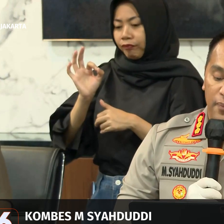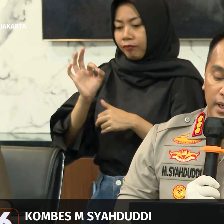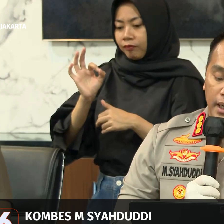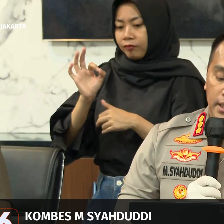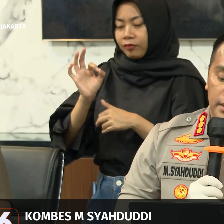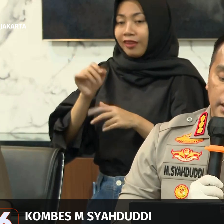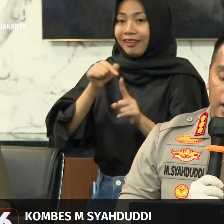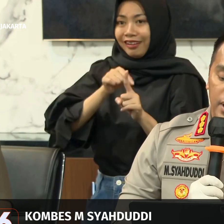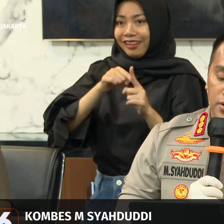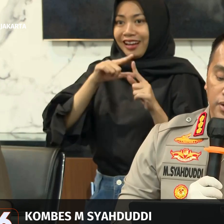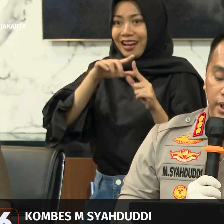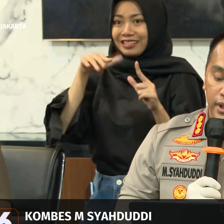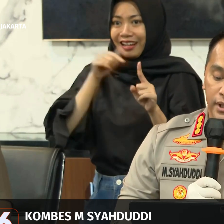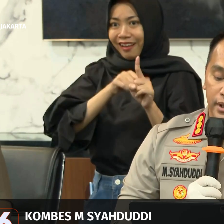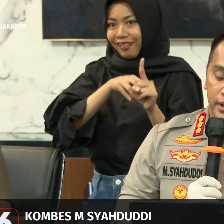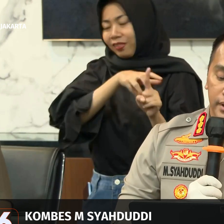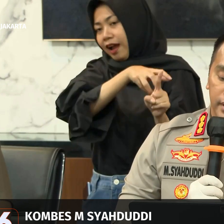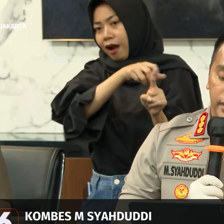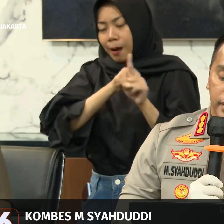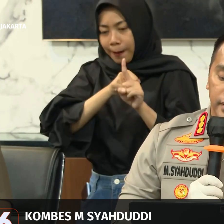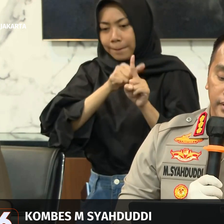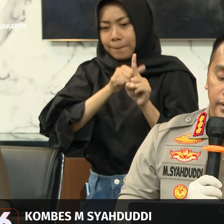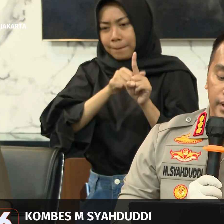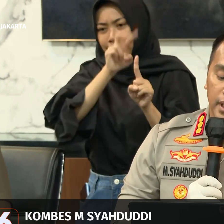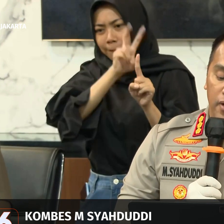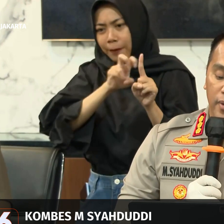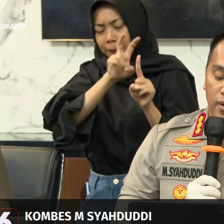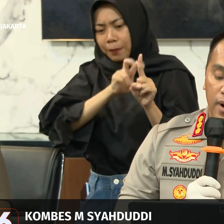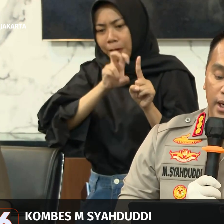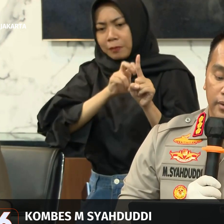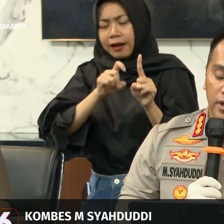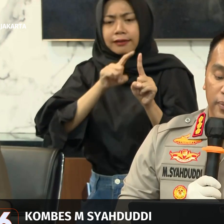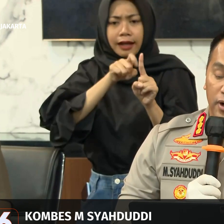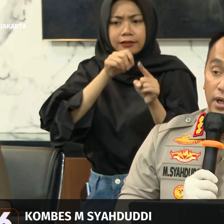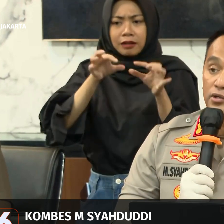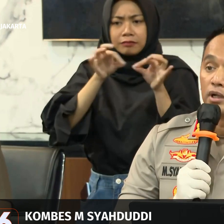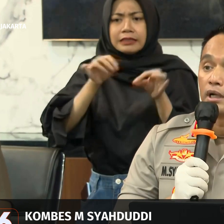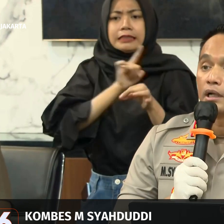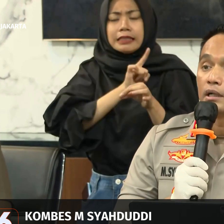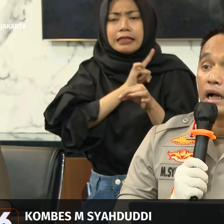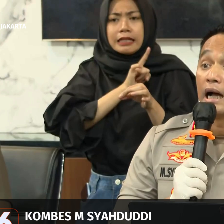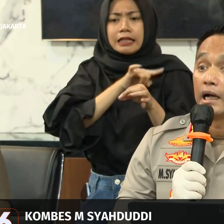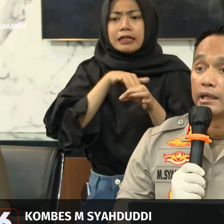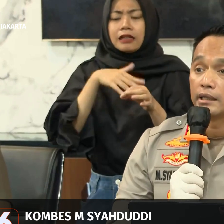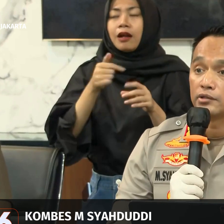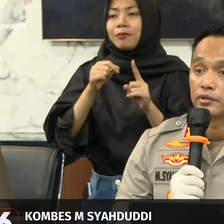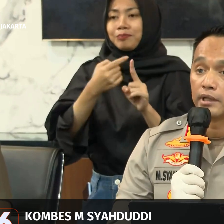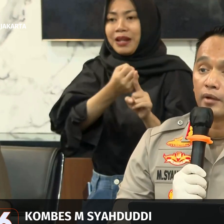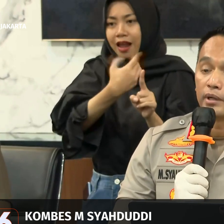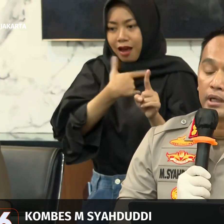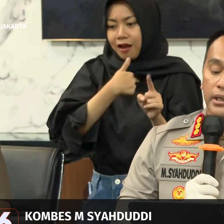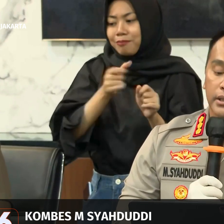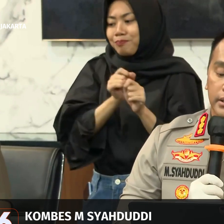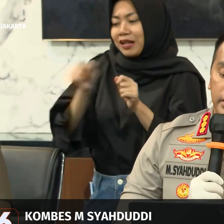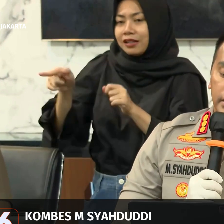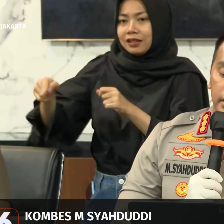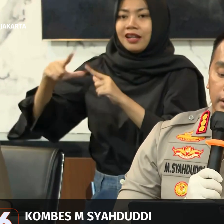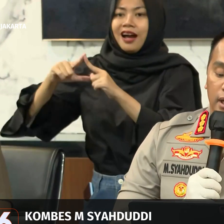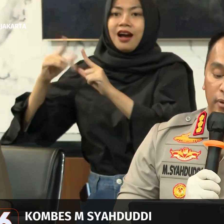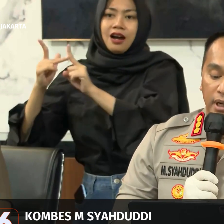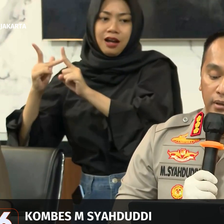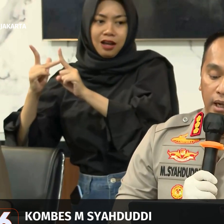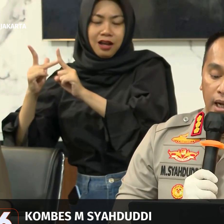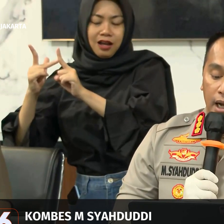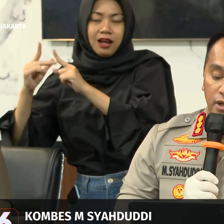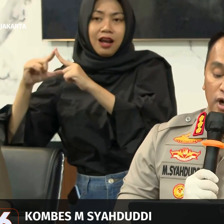setelah kita amankan Marzoni ini, diketahui bahwa barang itu diperoleh dari saudara AH yang tadi sudah kita amankan.